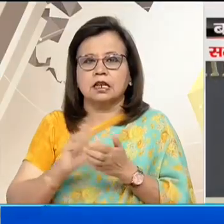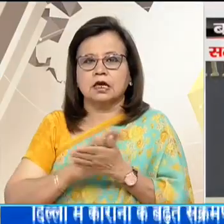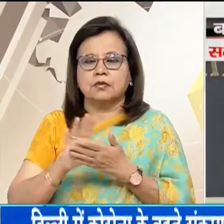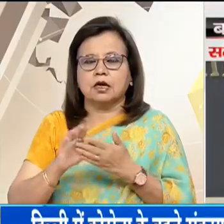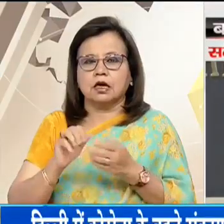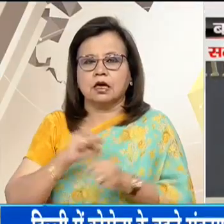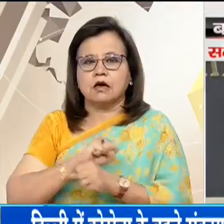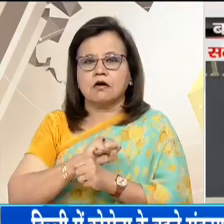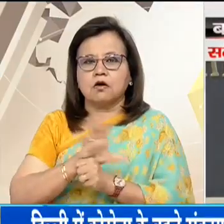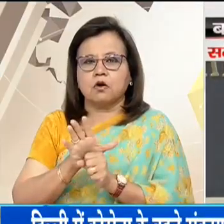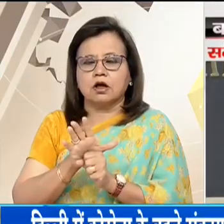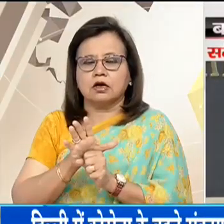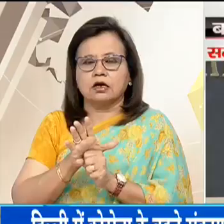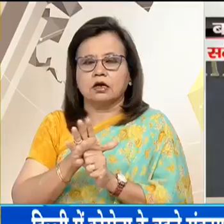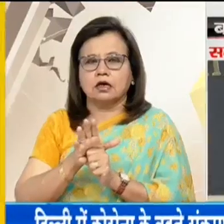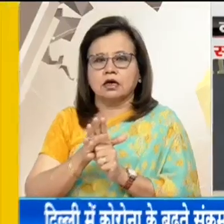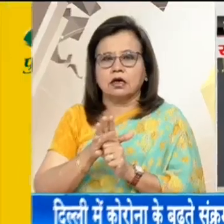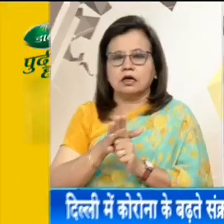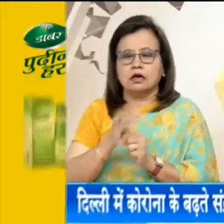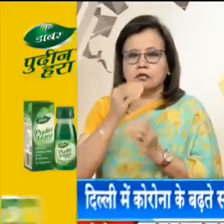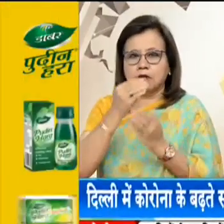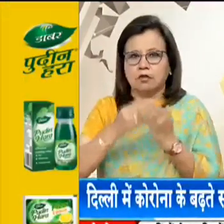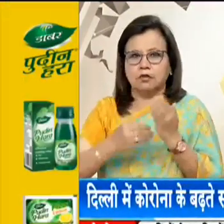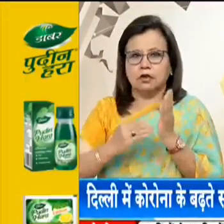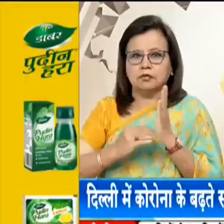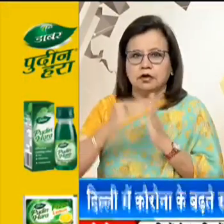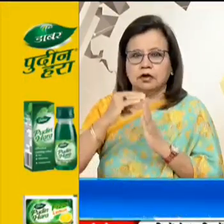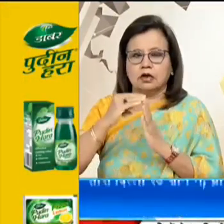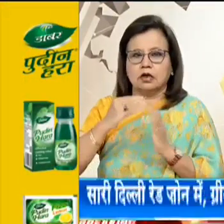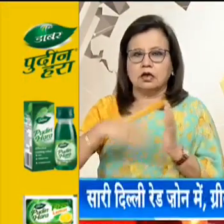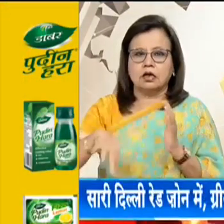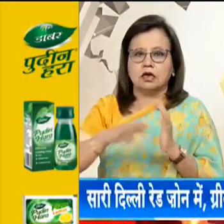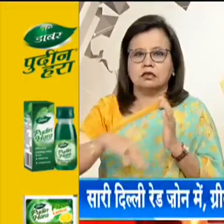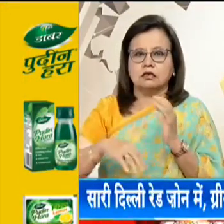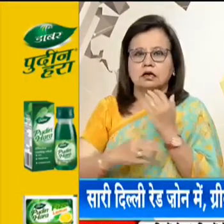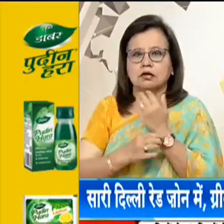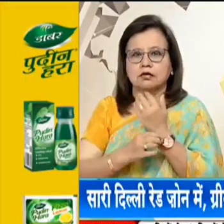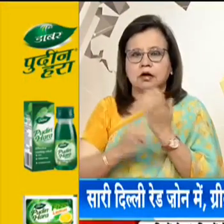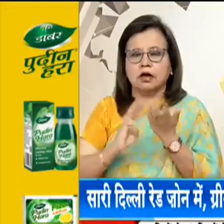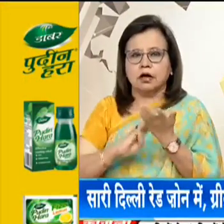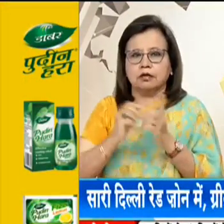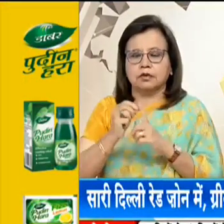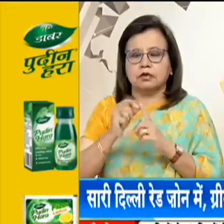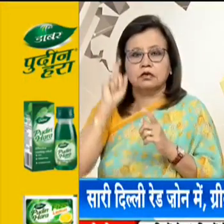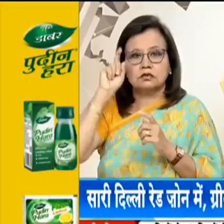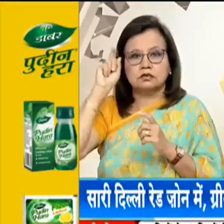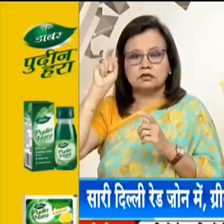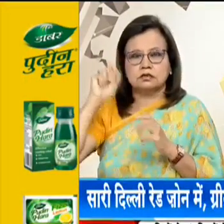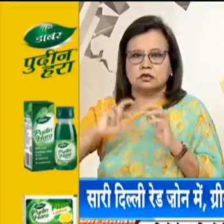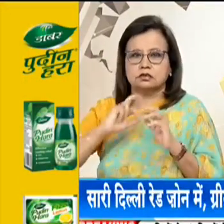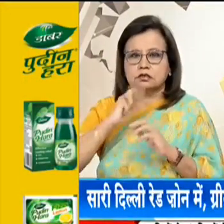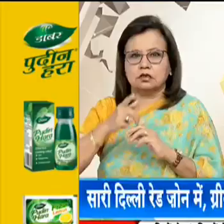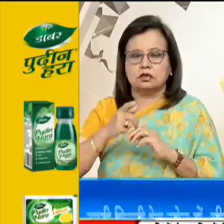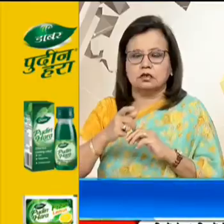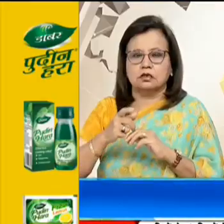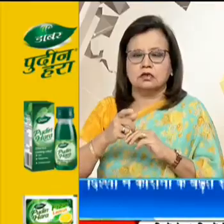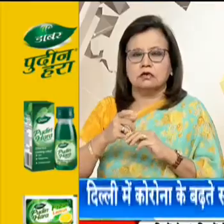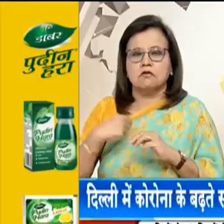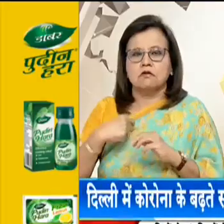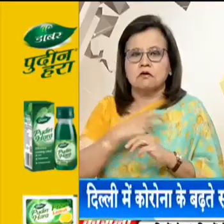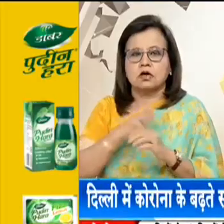दिल्ली में करोना के बढ़ते मामलों पर केंद्रिय स्वास्थ मंत्री ने चिंता जदाई है